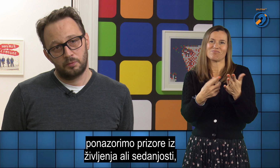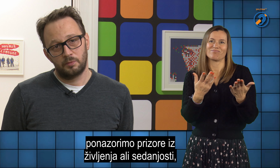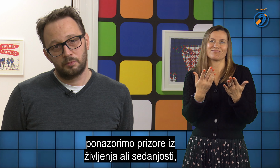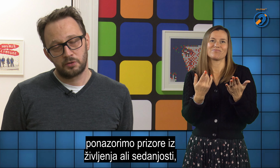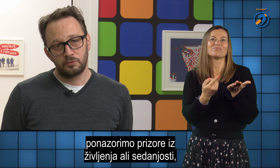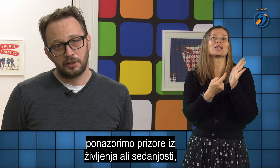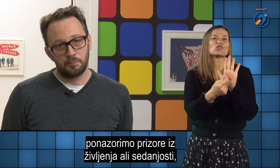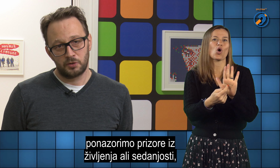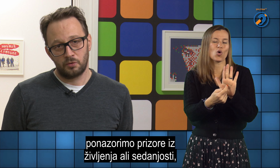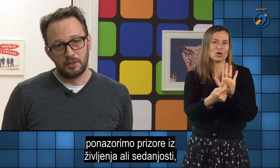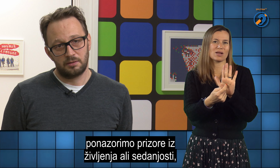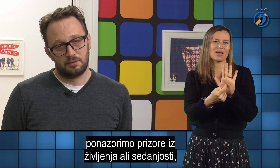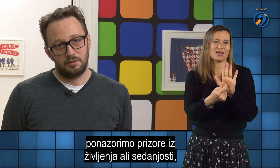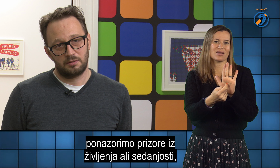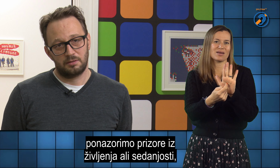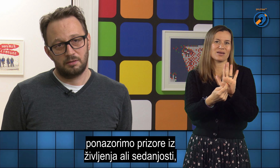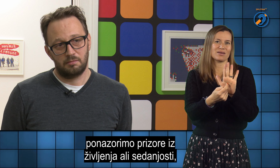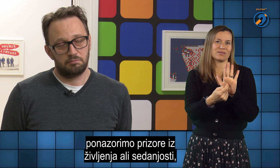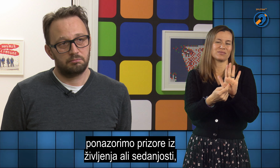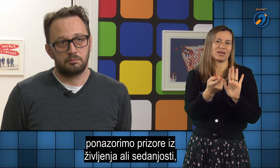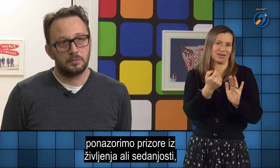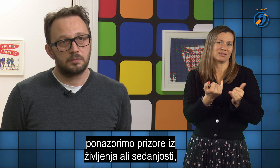ponazorimo v bistvu neke prizore iz